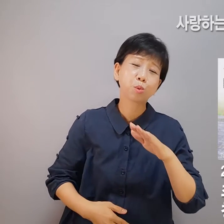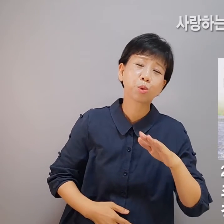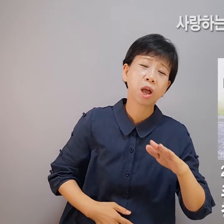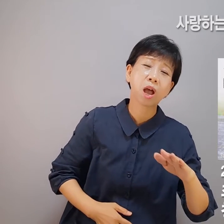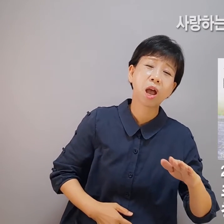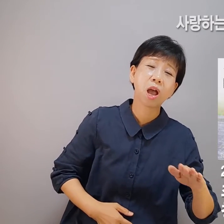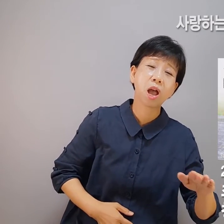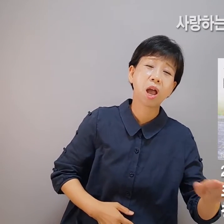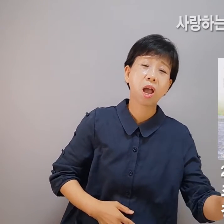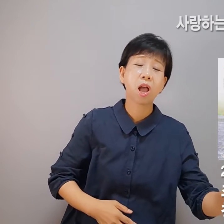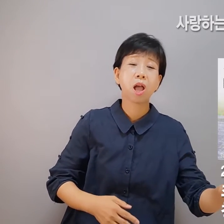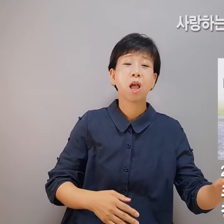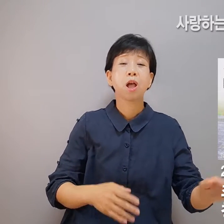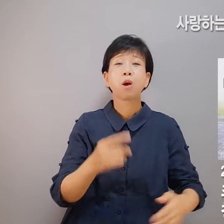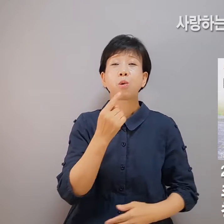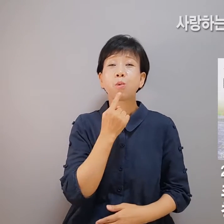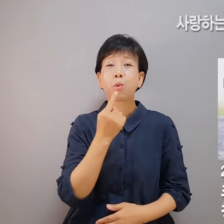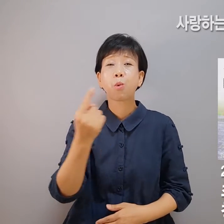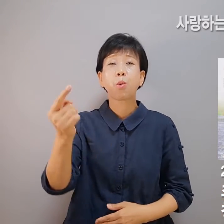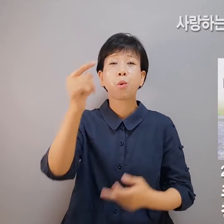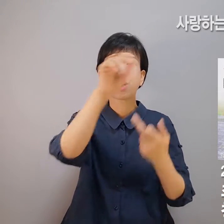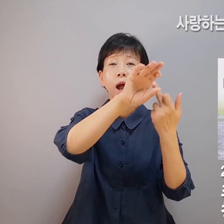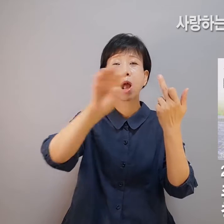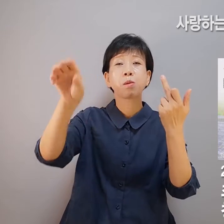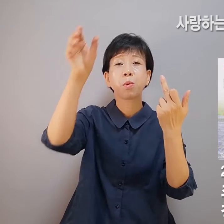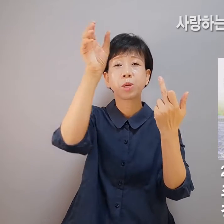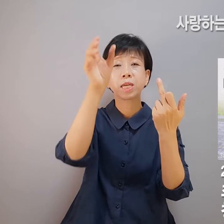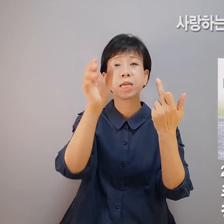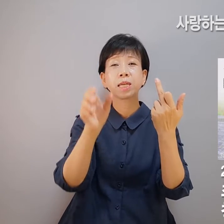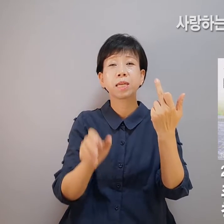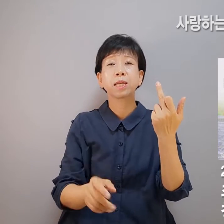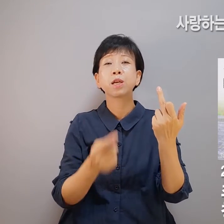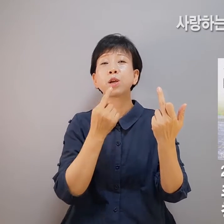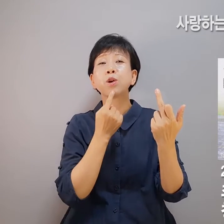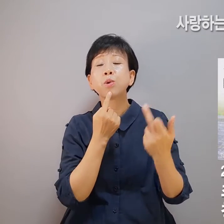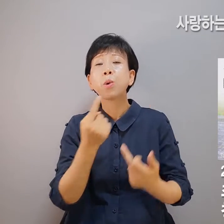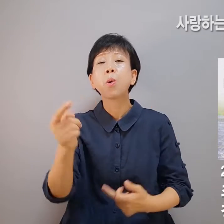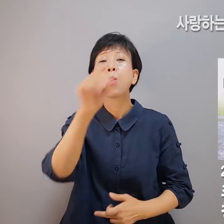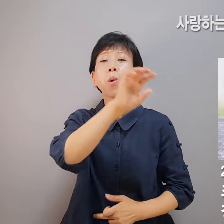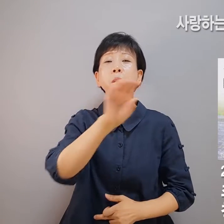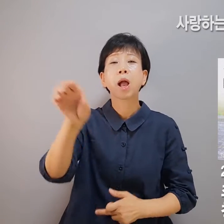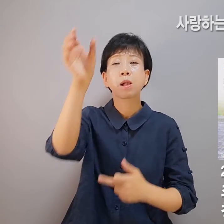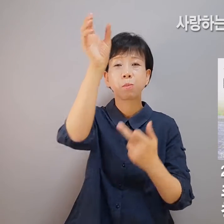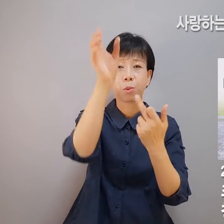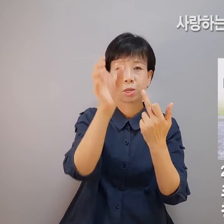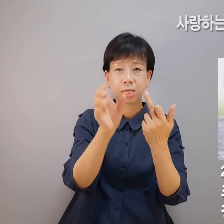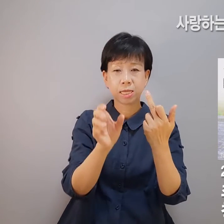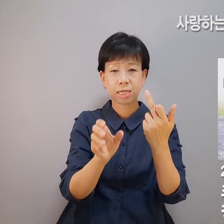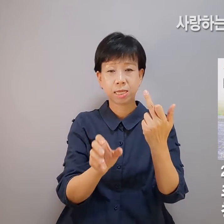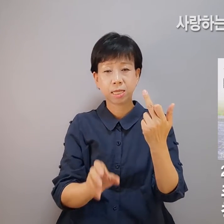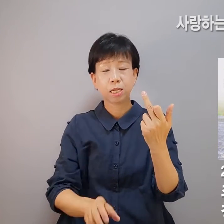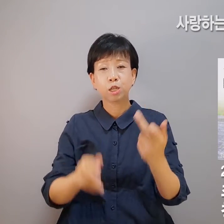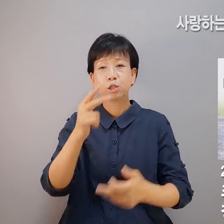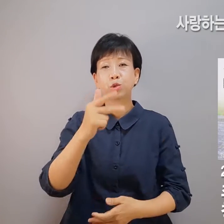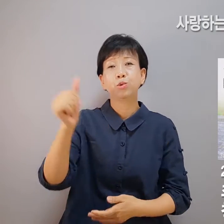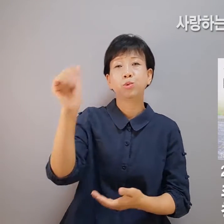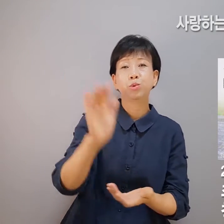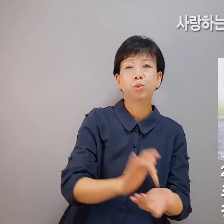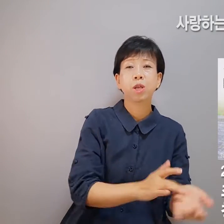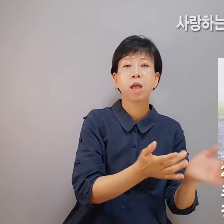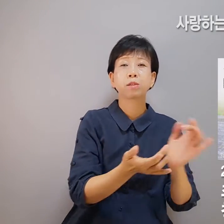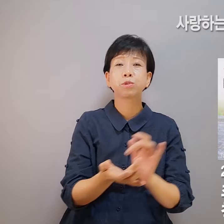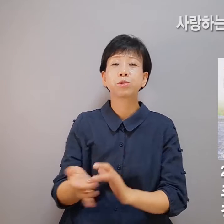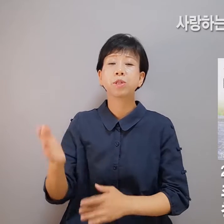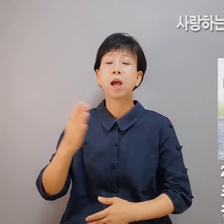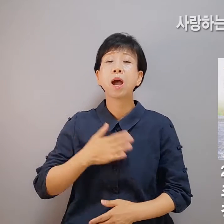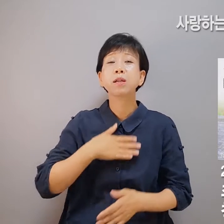못하도다. 오 갈보리 오 갈보리 주